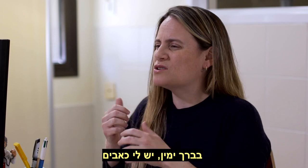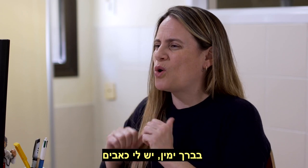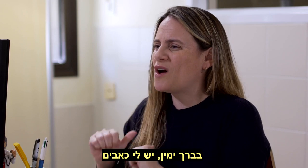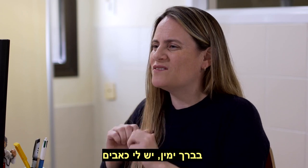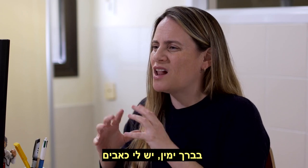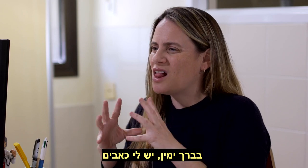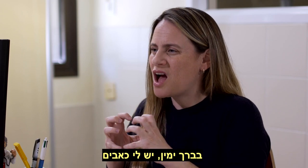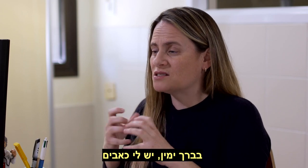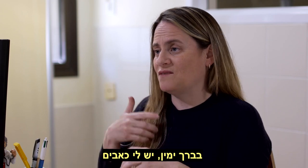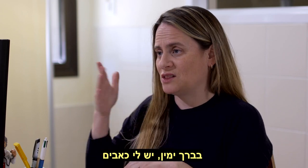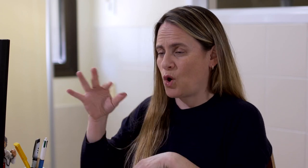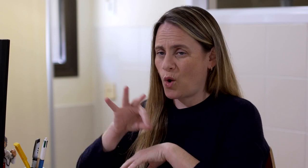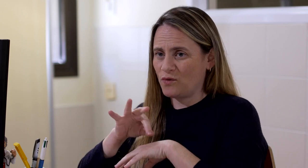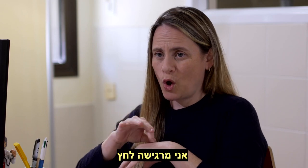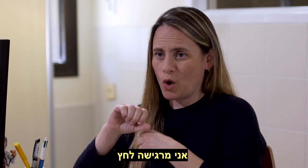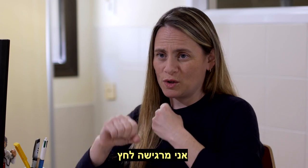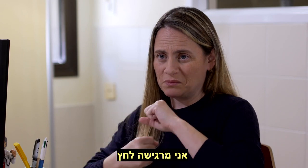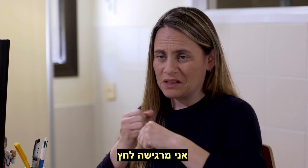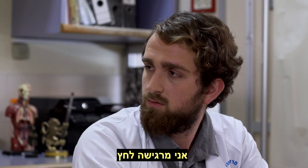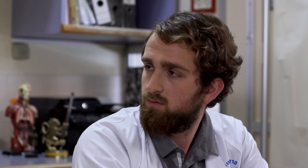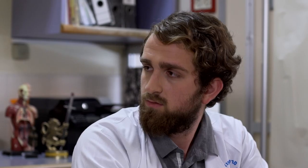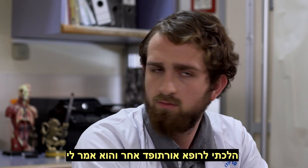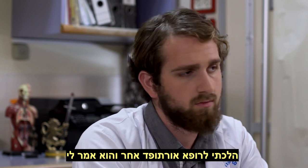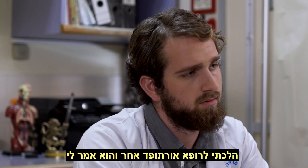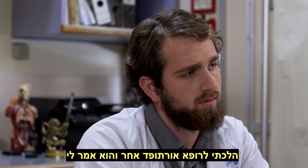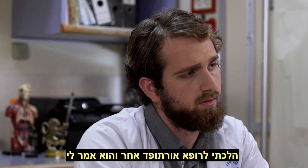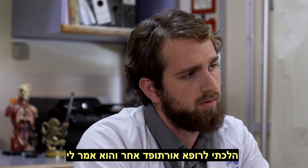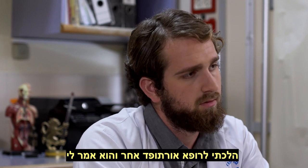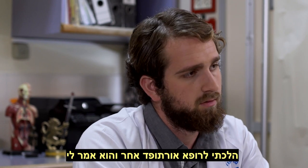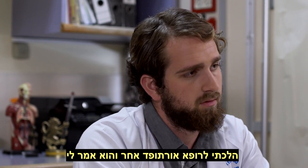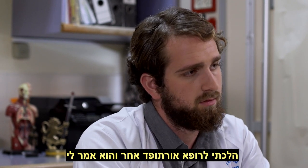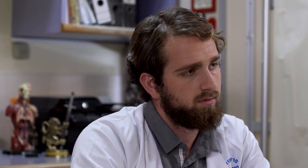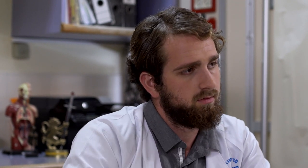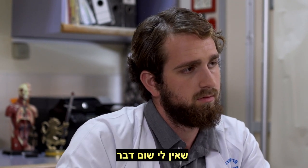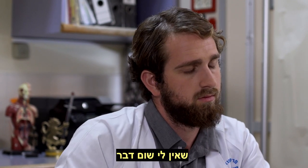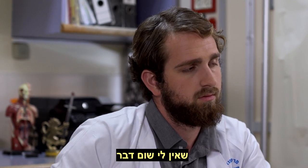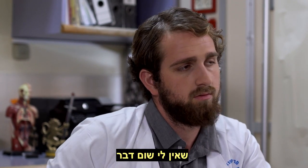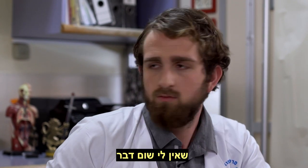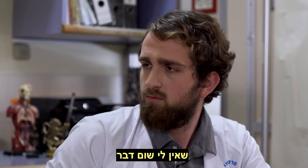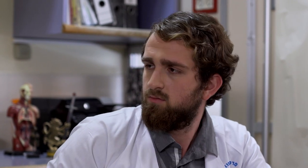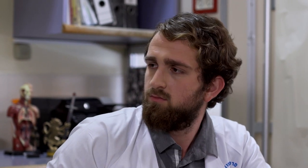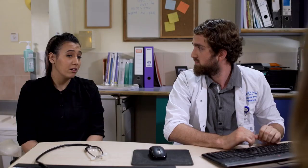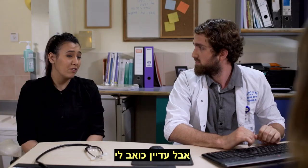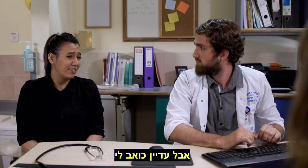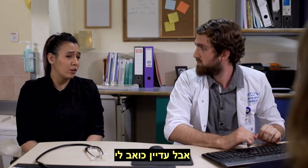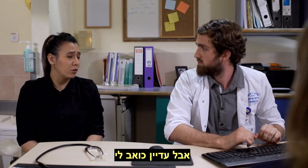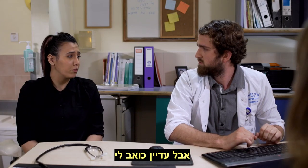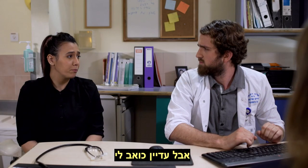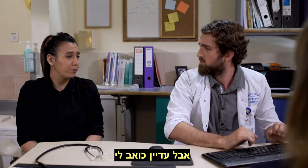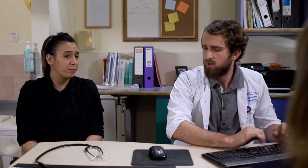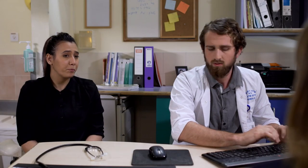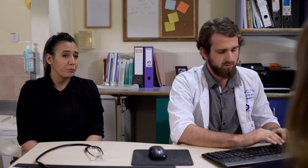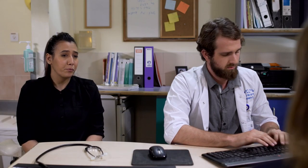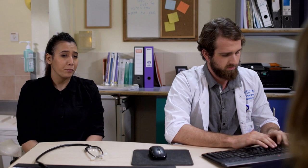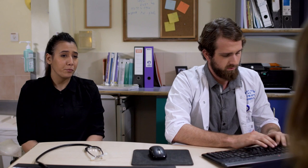בברך ימין יש לי כאבים, אני מרגישה לחץ. הלכתי לרופא אורתופד אחר והוא אמר לי שאין לי שום דבר. אבל עדיין כואב לי.